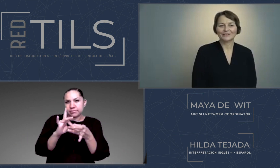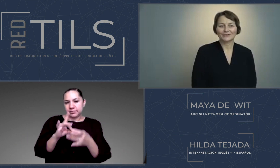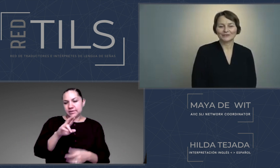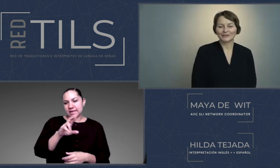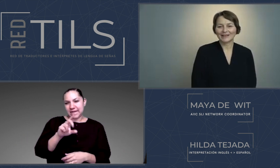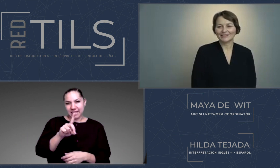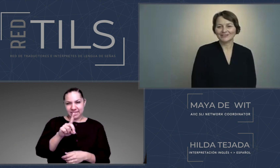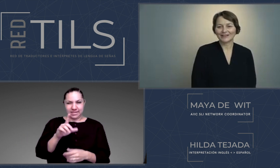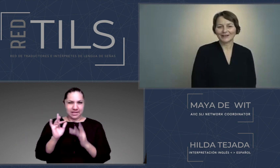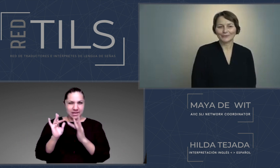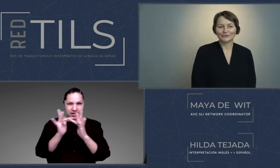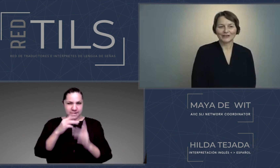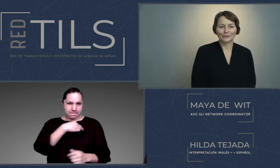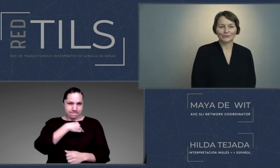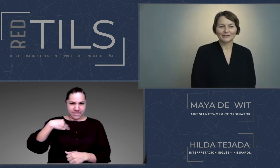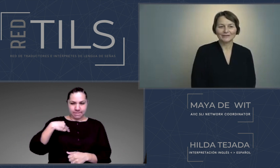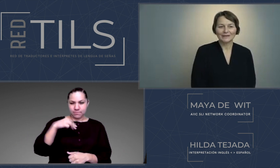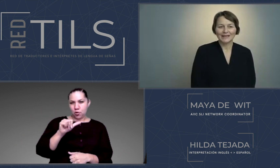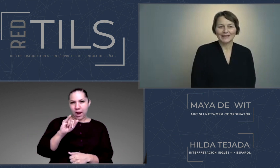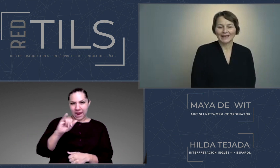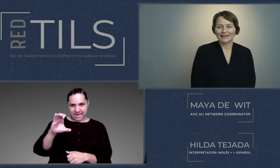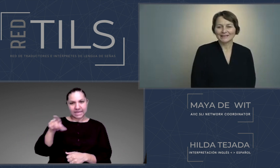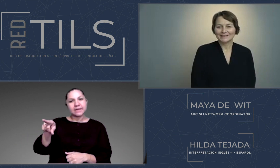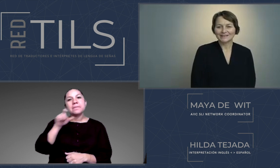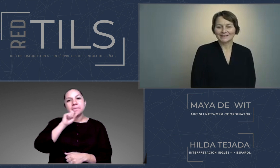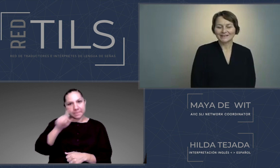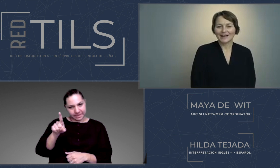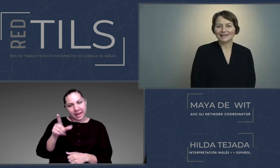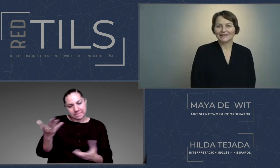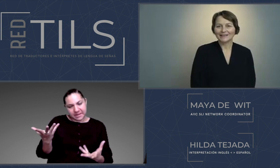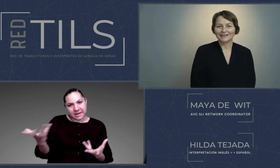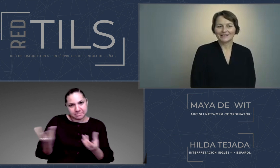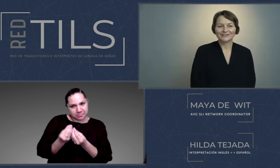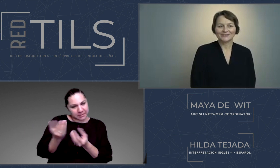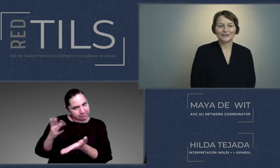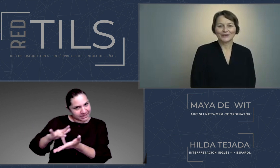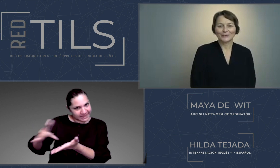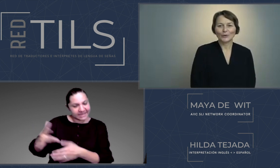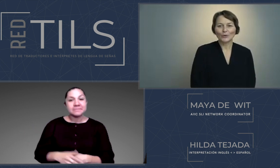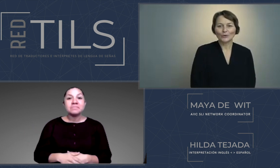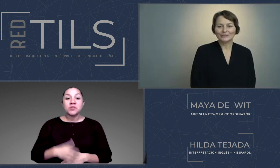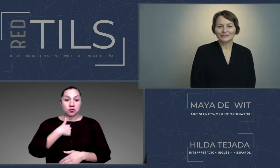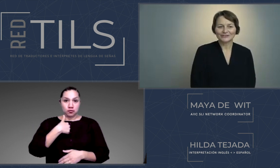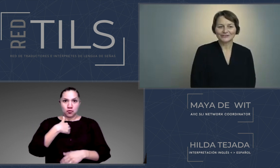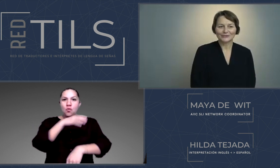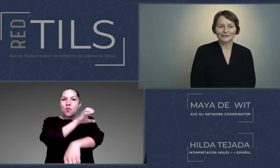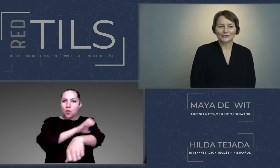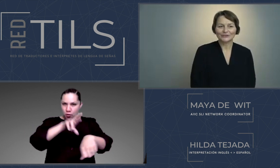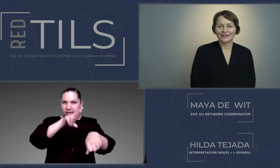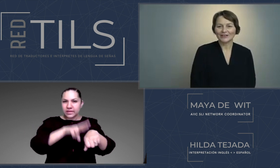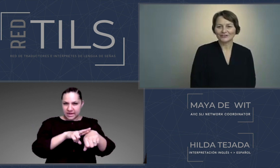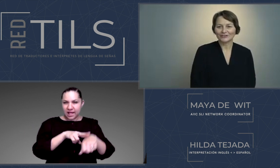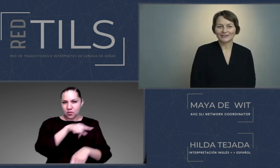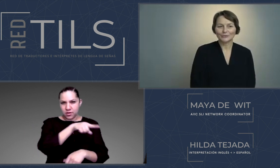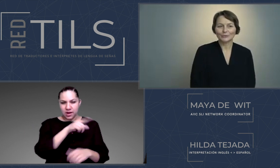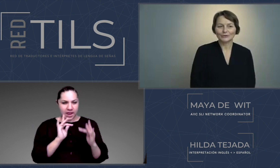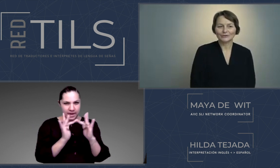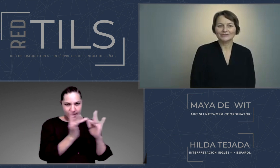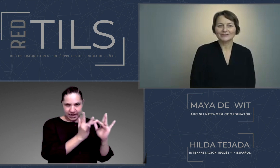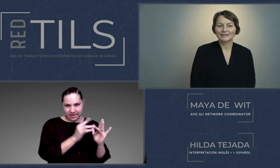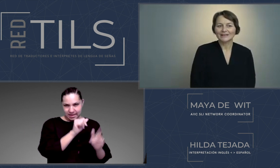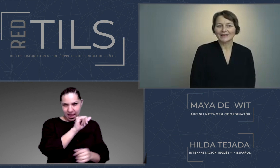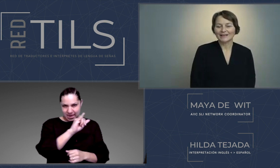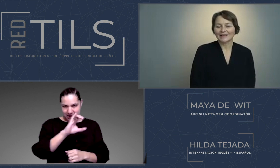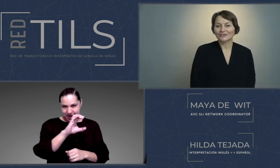coordinator AIC. of the AIC Yo soy la Sweden, coordinadora de esta red de intérpretes de is lengua de the señas de association in the la world,